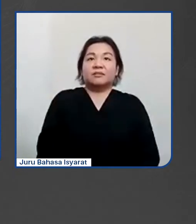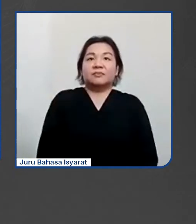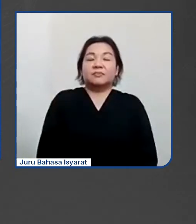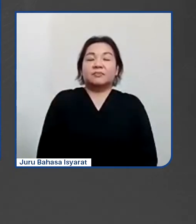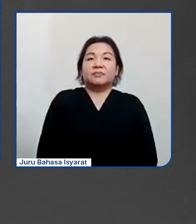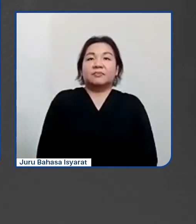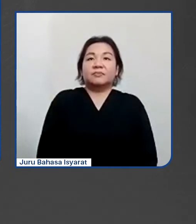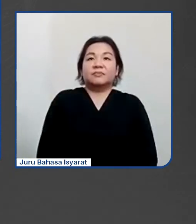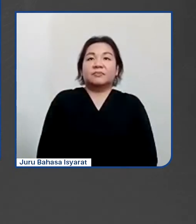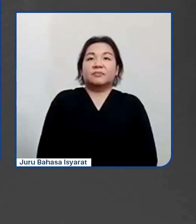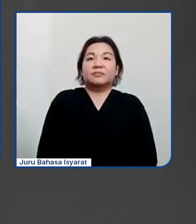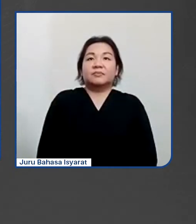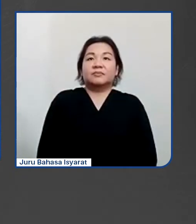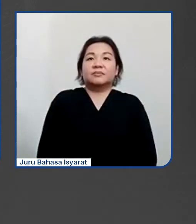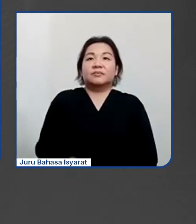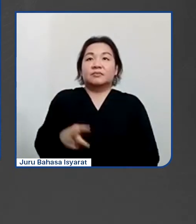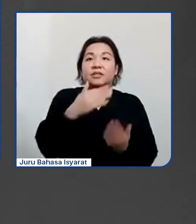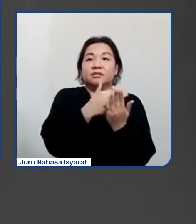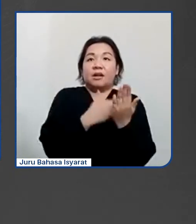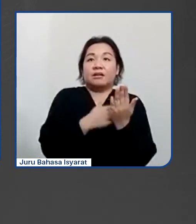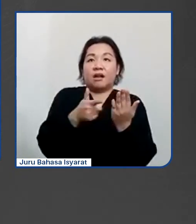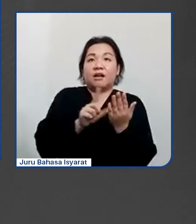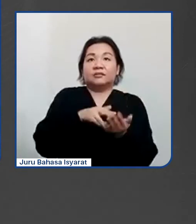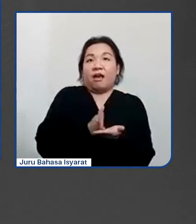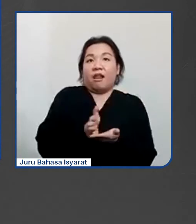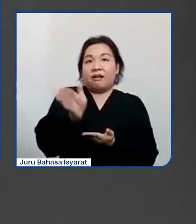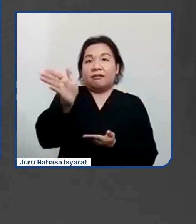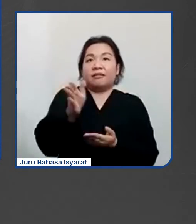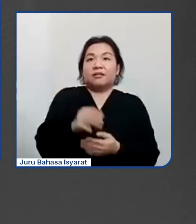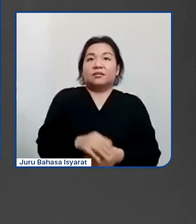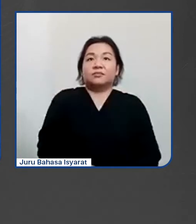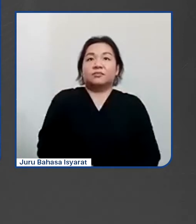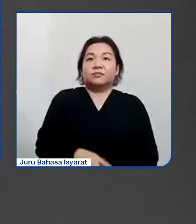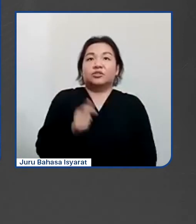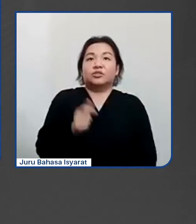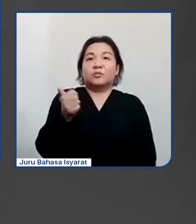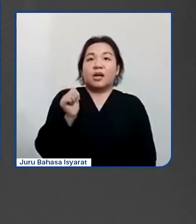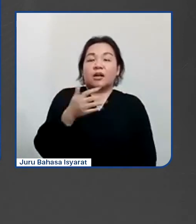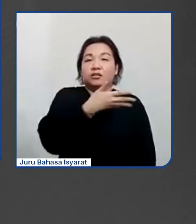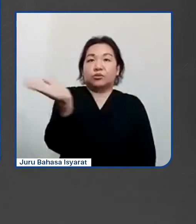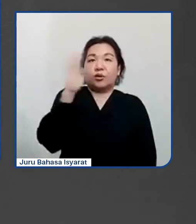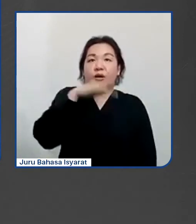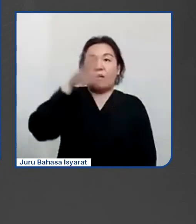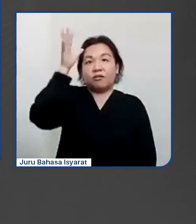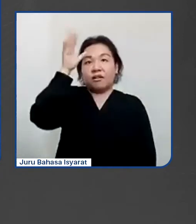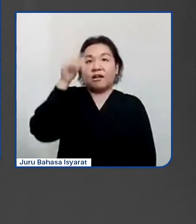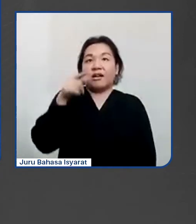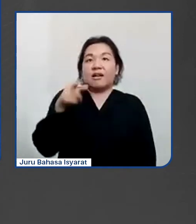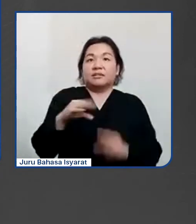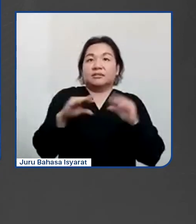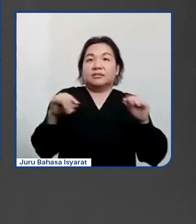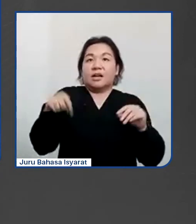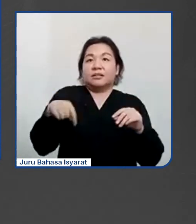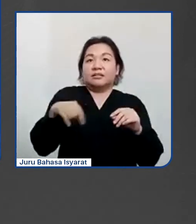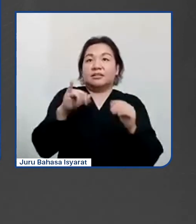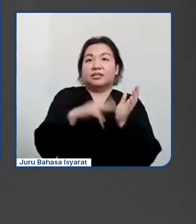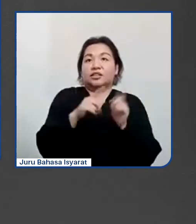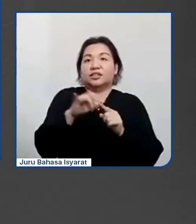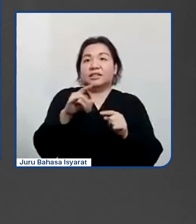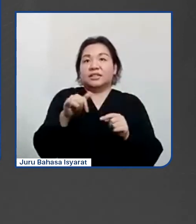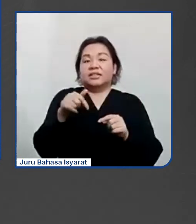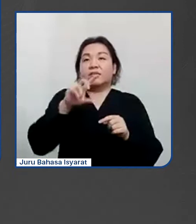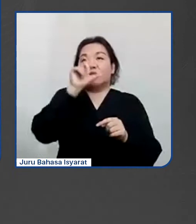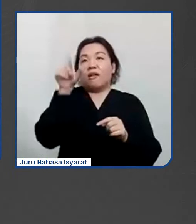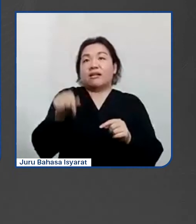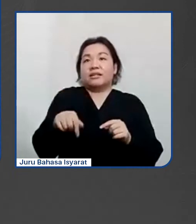gitu, agar semua orang-orang yang di budak industri hiburan ini kembali lagi untuk bisa